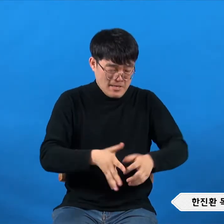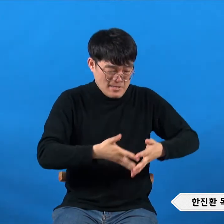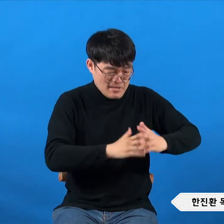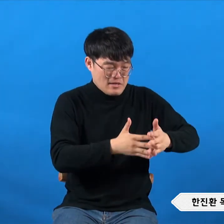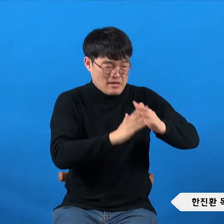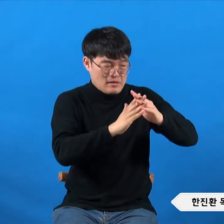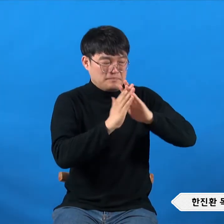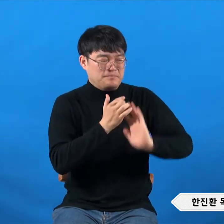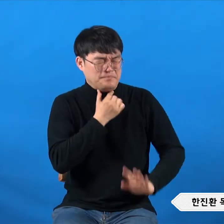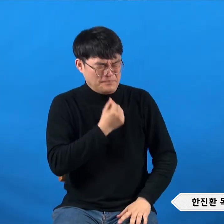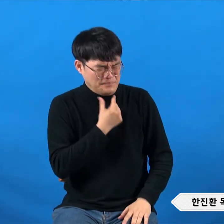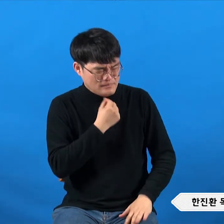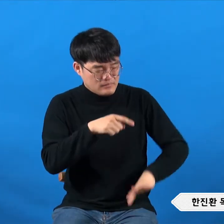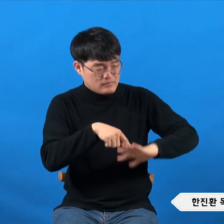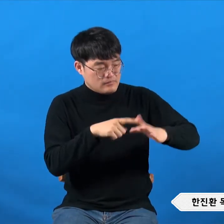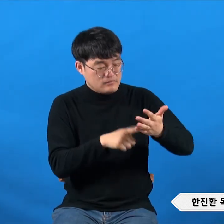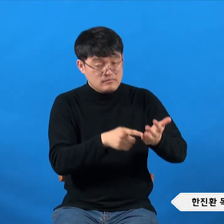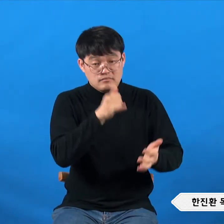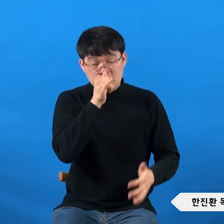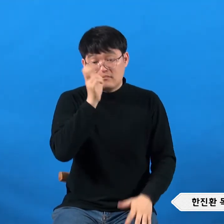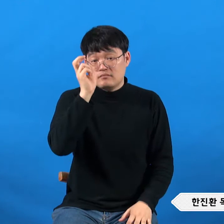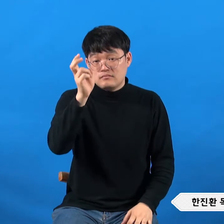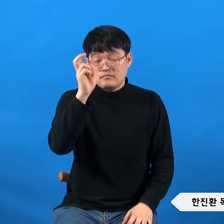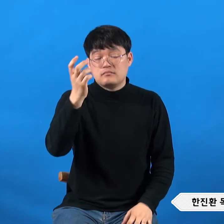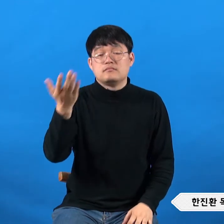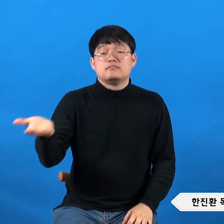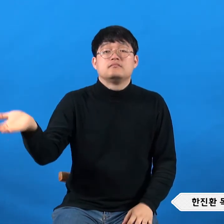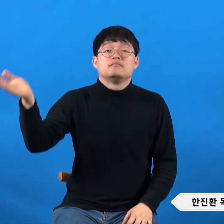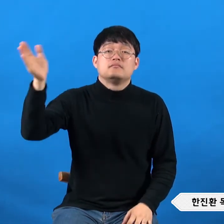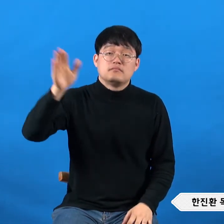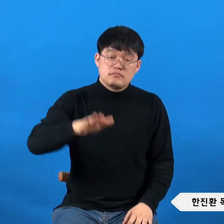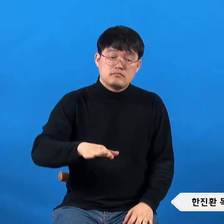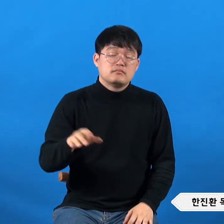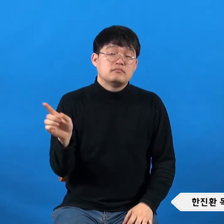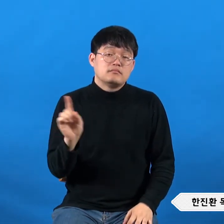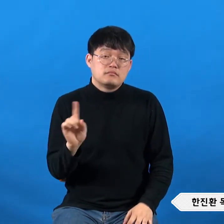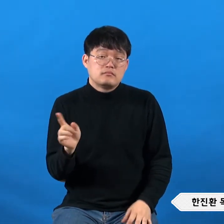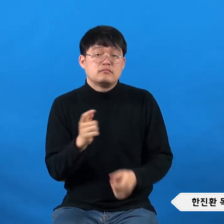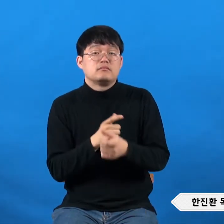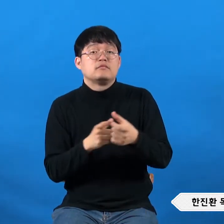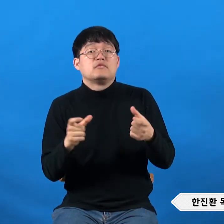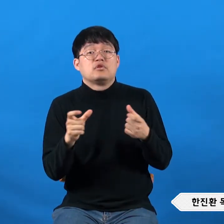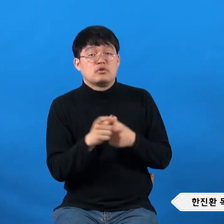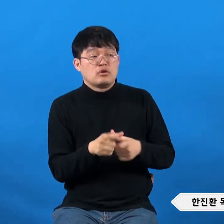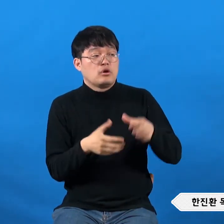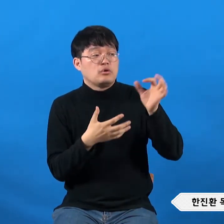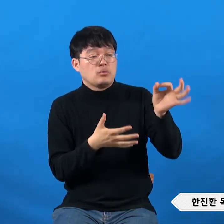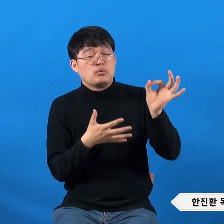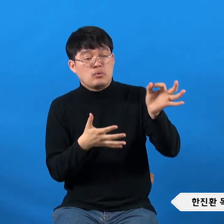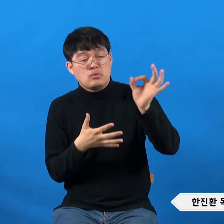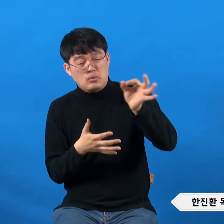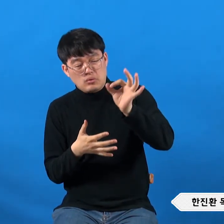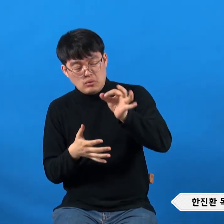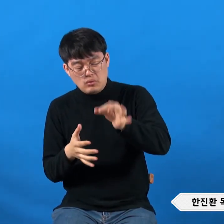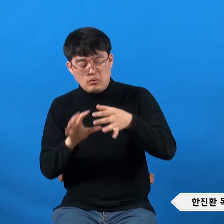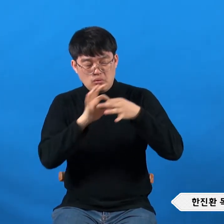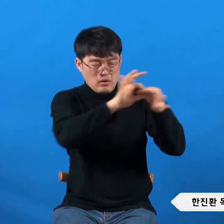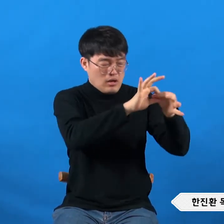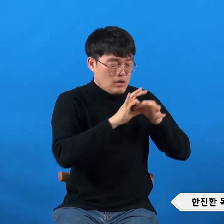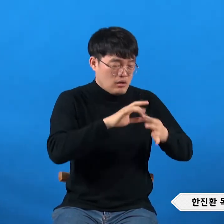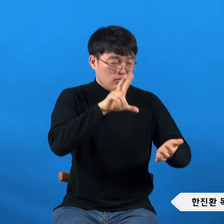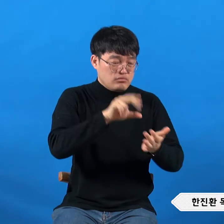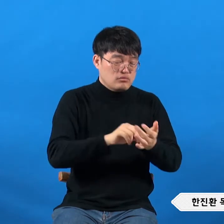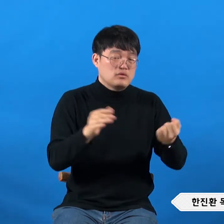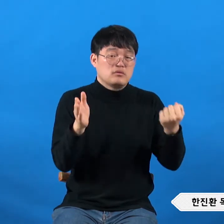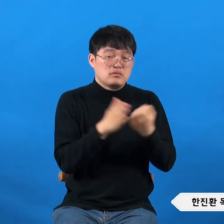잘 지어보고 싶은 마음이 왜 없었겠습니까? 그런데 그냥 점점 돈이 얽히기